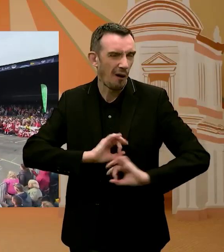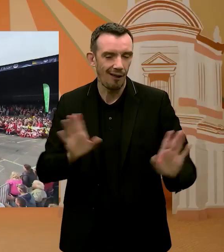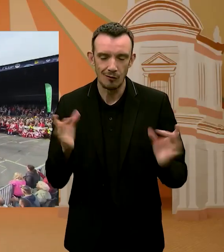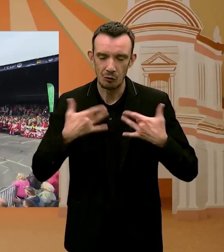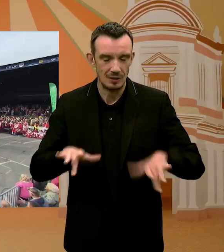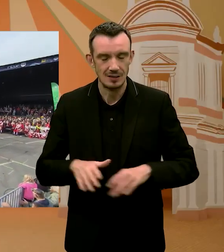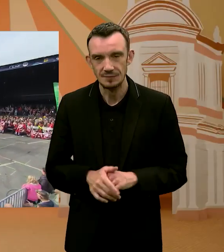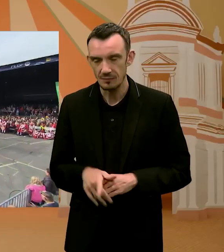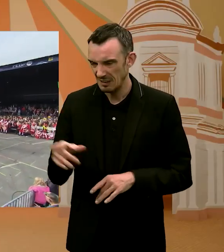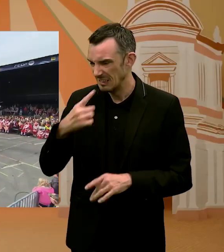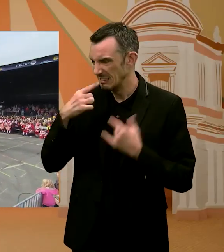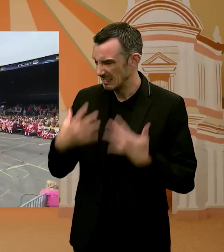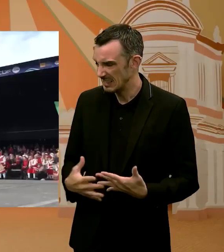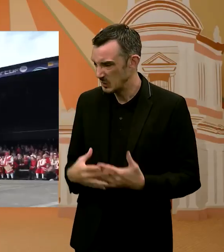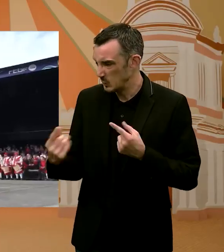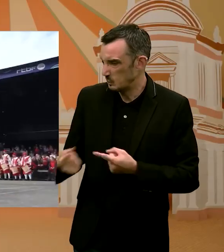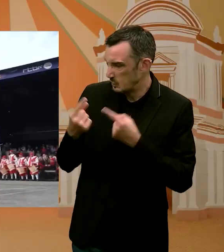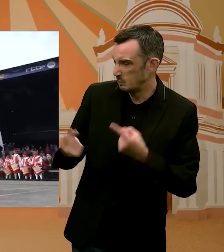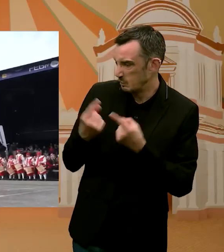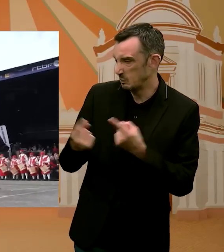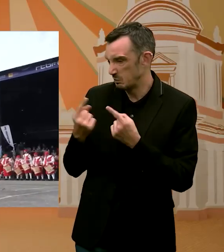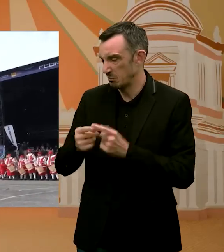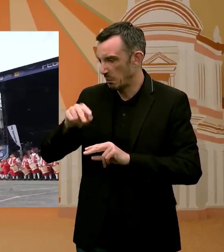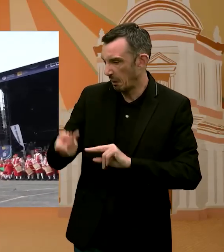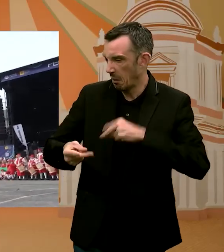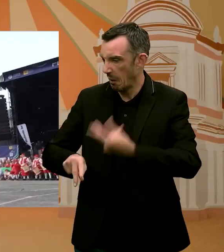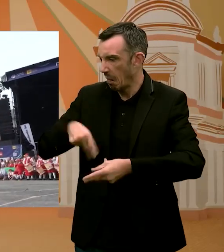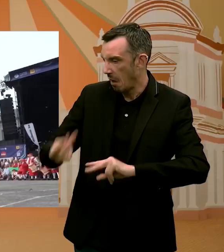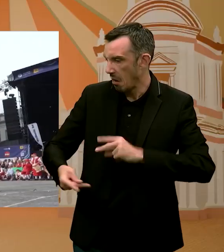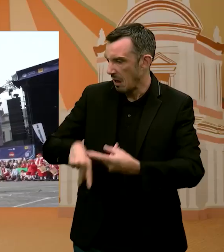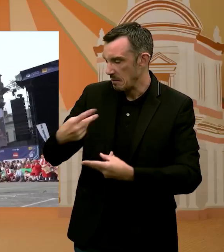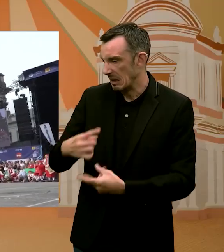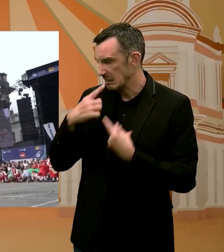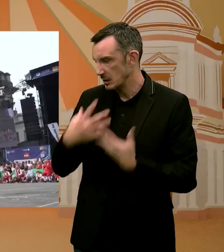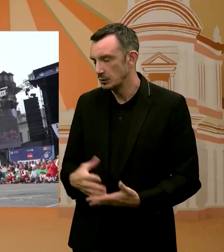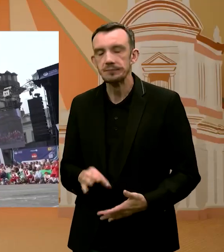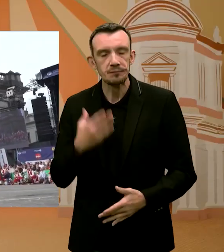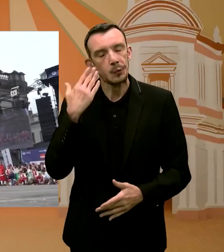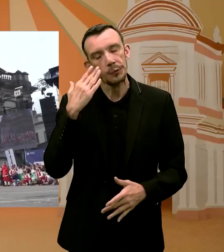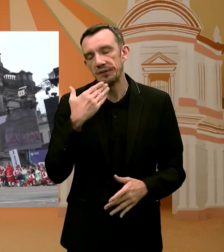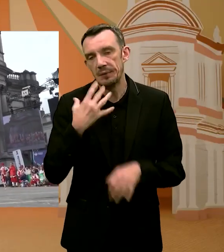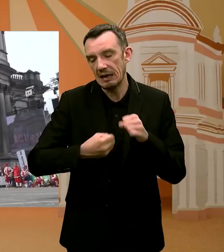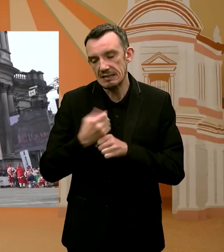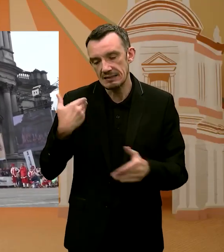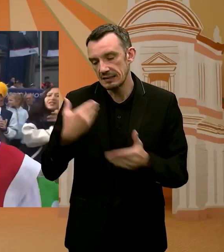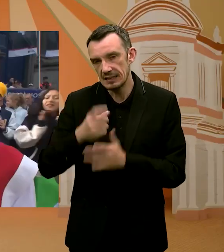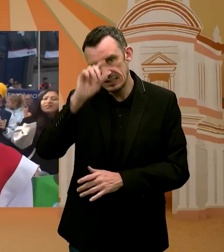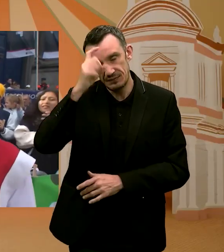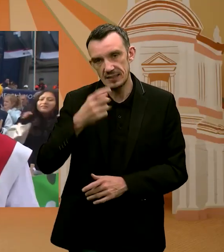parce que depuis 10 minutes, ça tombe côté Mélan. Hein. On savait déjà que ça allait être dur cette année, on avait beaucoup d'absents, des cadors, on a beaucoup qui sont